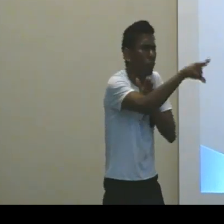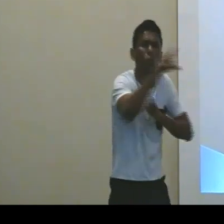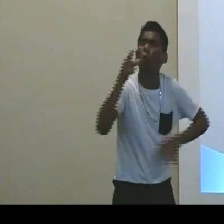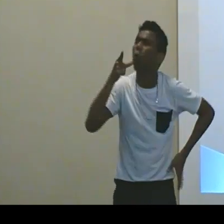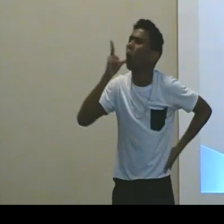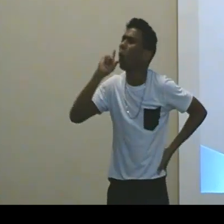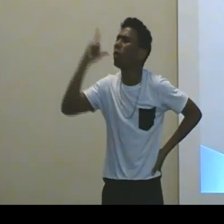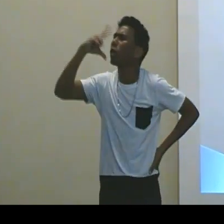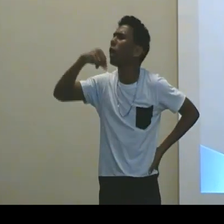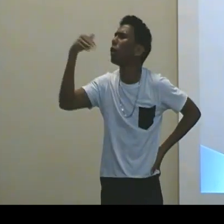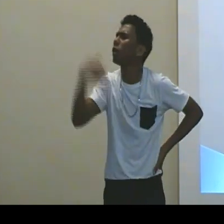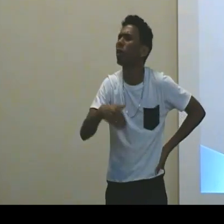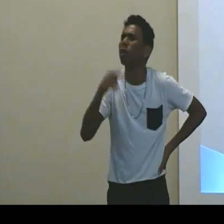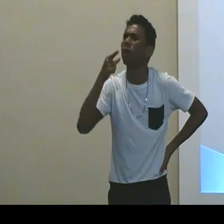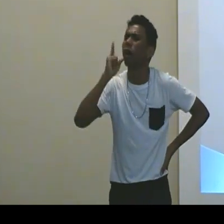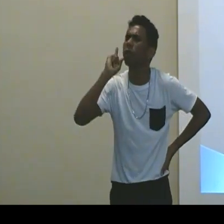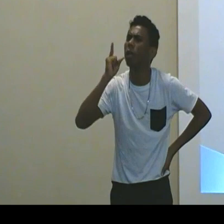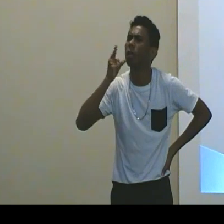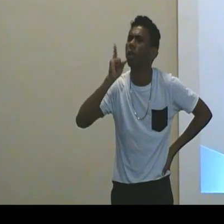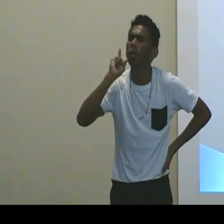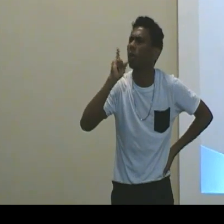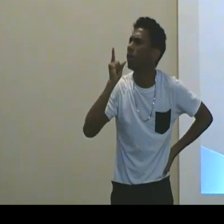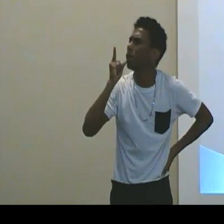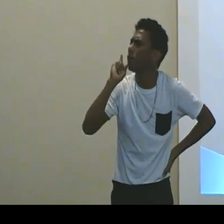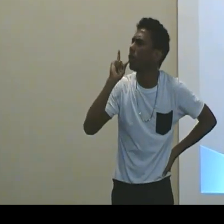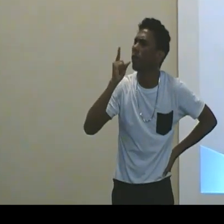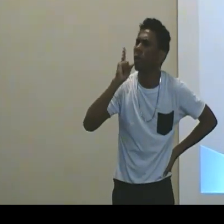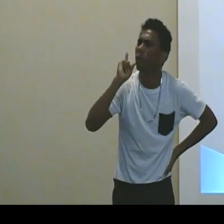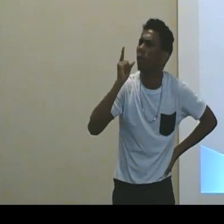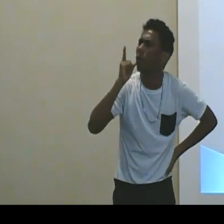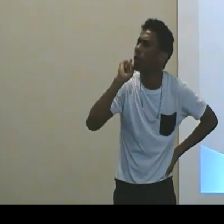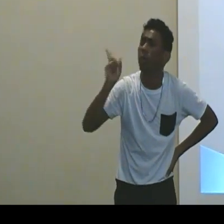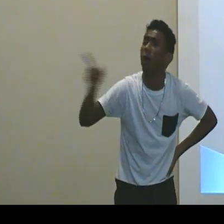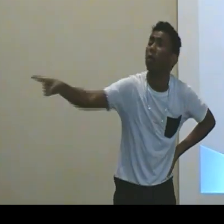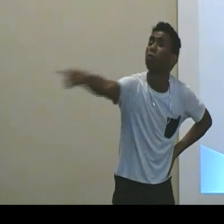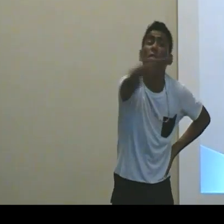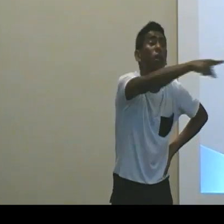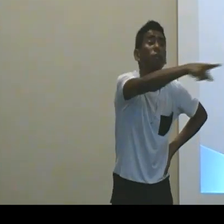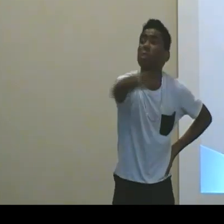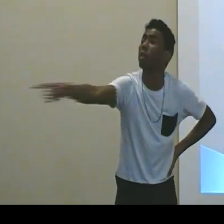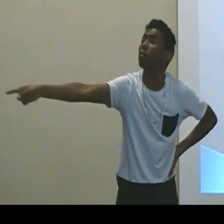sinais que eu uso. Ontem quem esteve aqui,